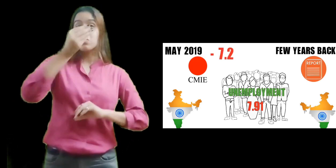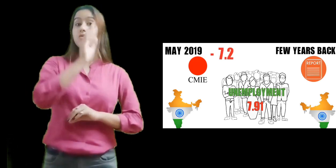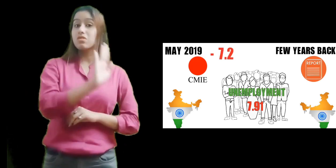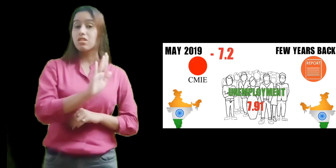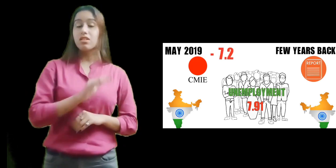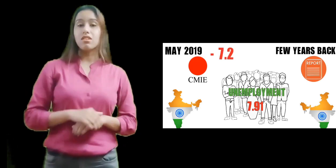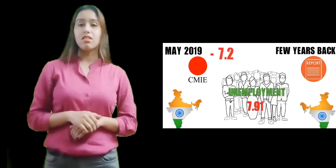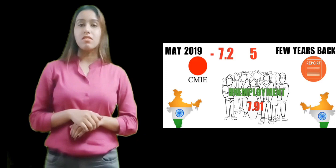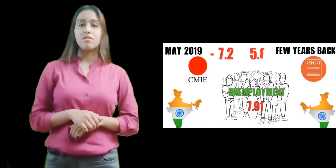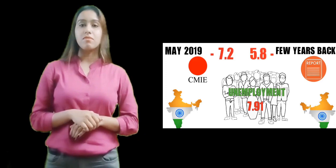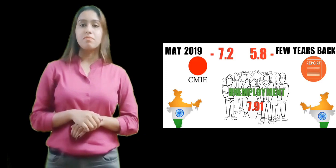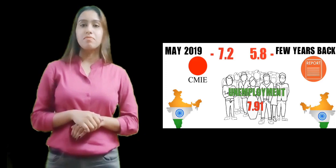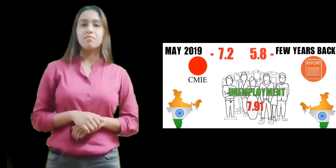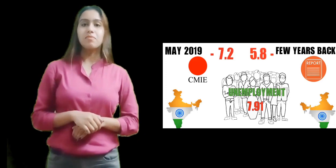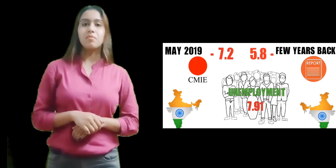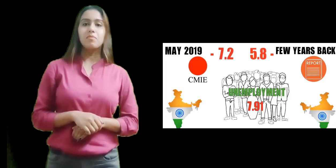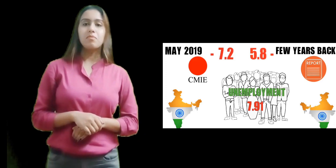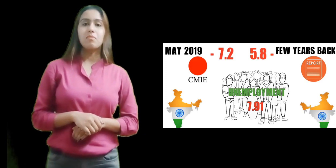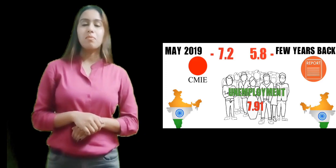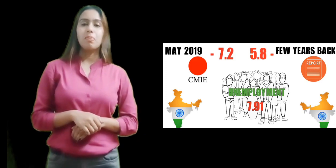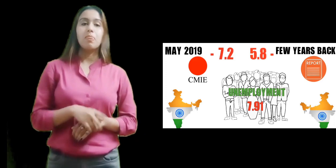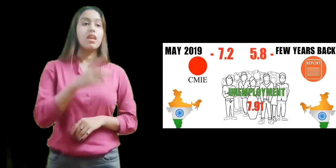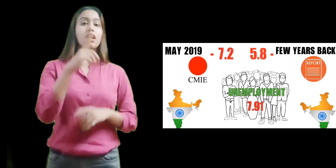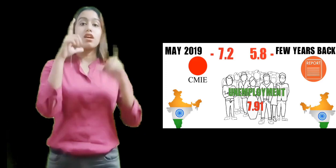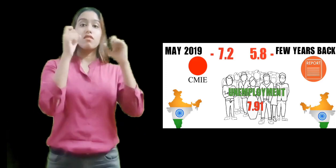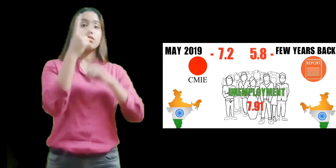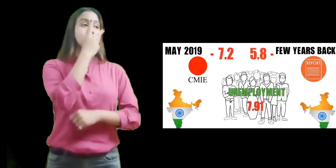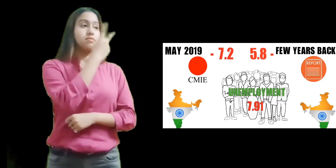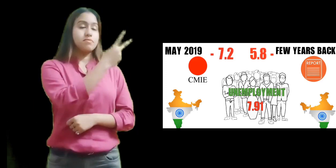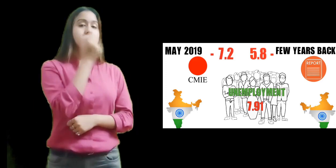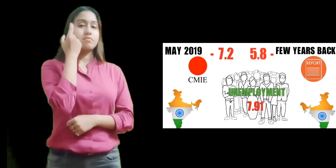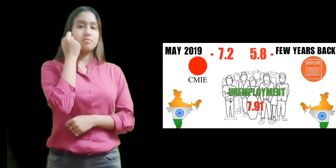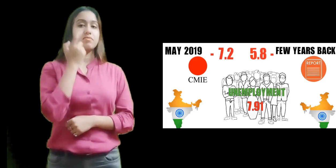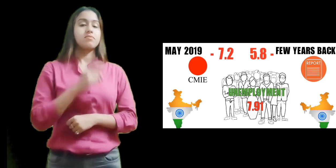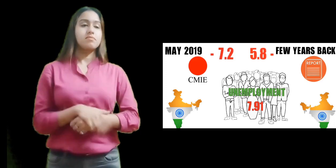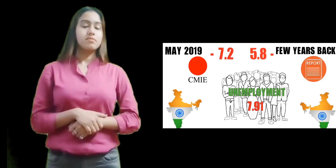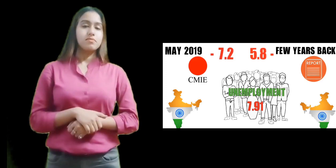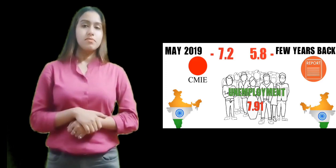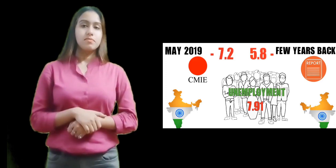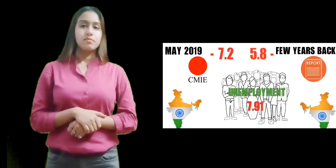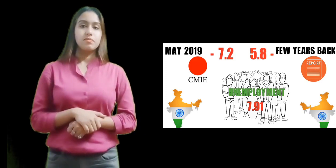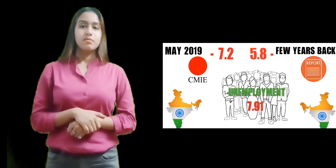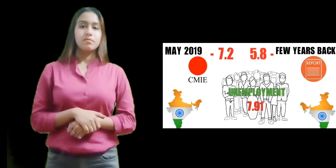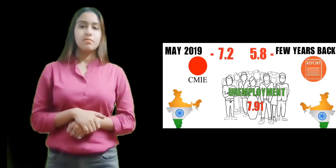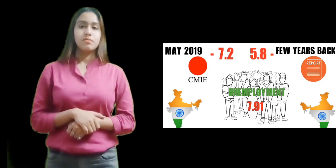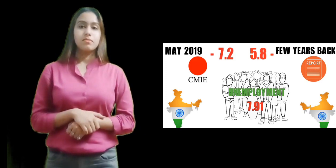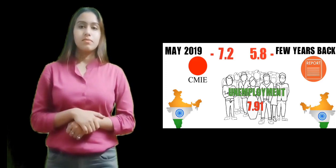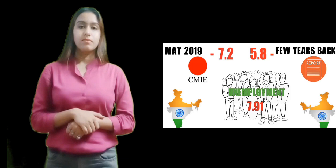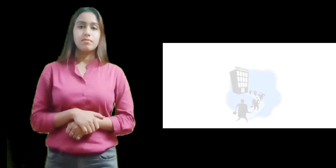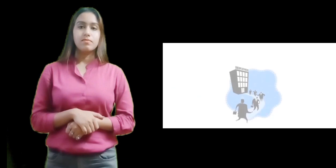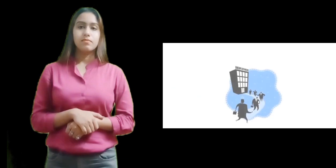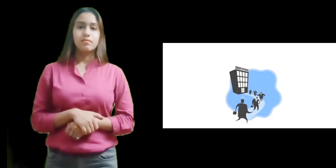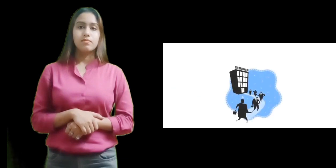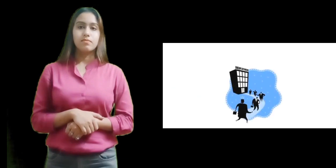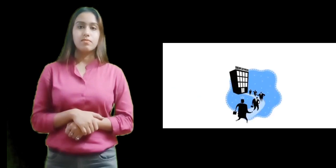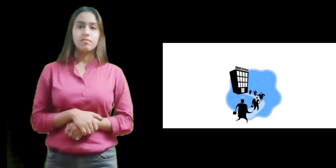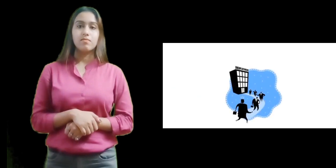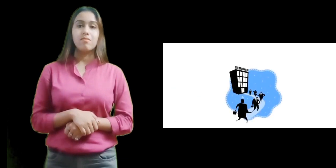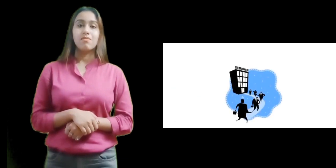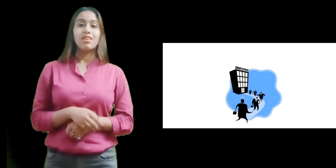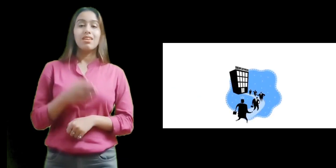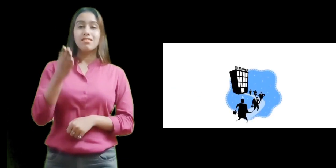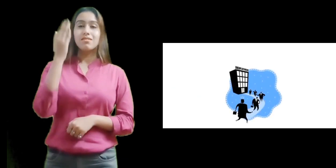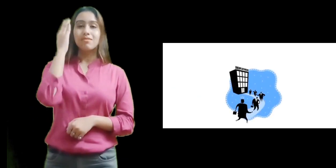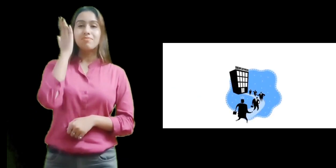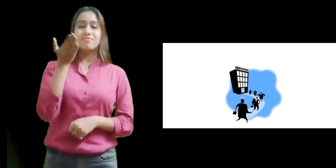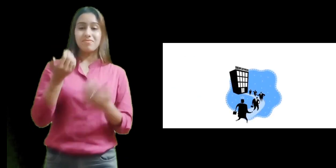साल पहले 5.8 था। नेशनल सैंपल सर्वे ऑफिस NSSO की एक लीड रिपोर्ट के हिसाब से आजकल बेरोजगारी की जो हालत चल रही है